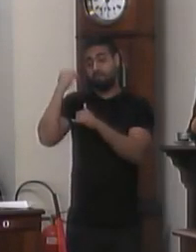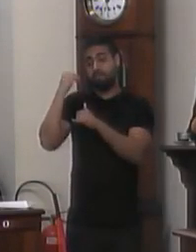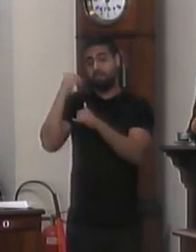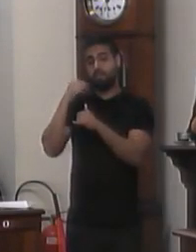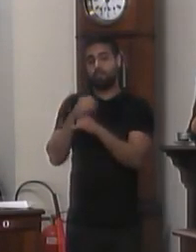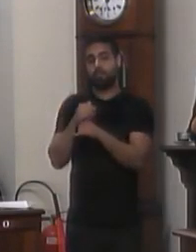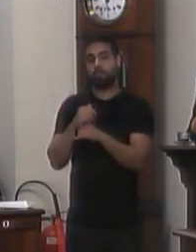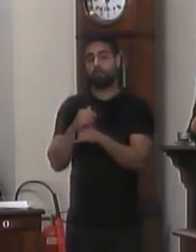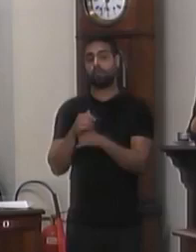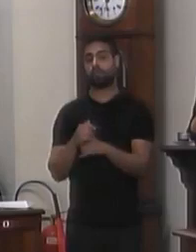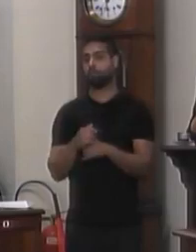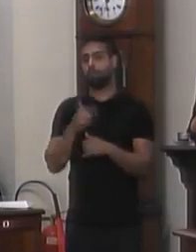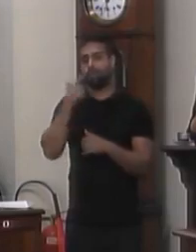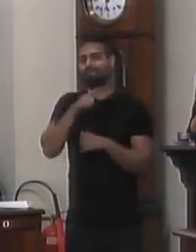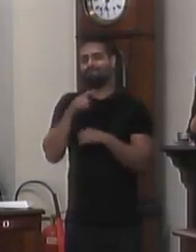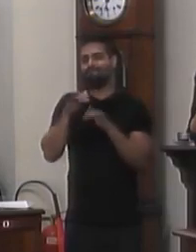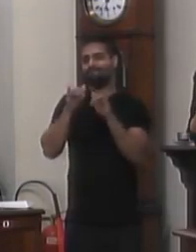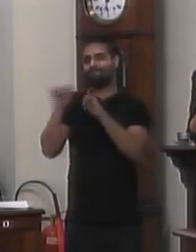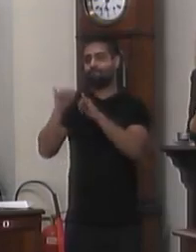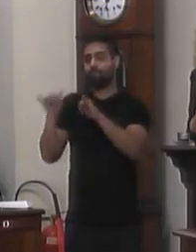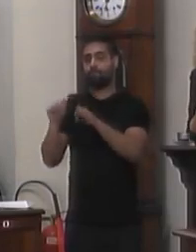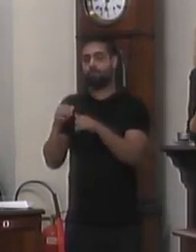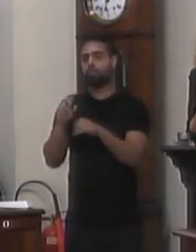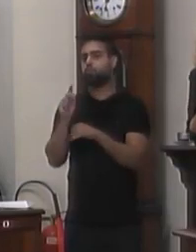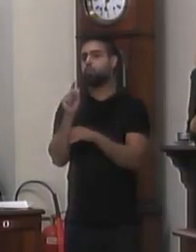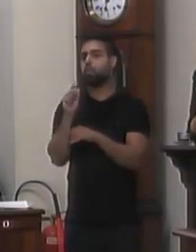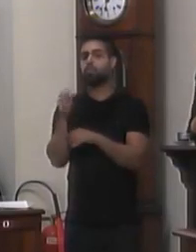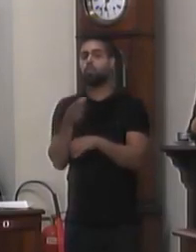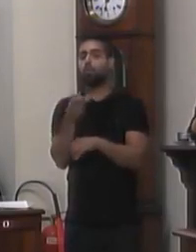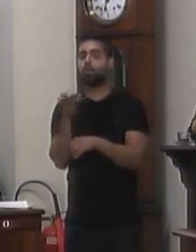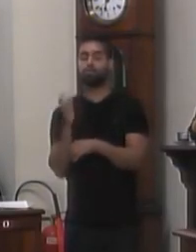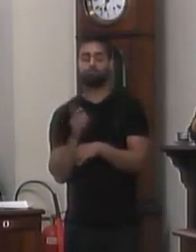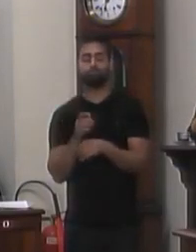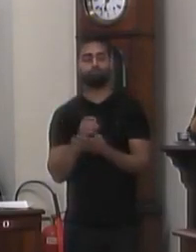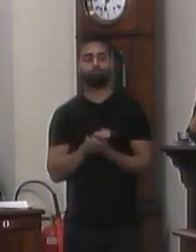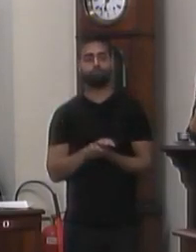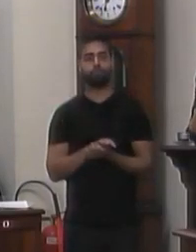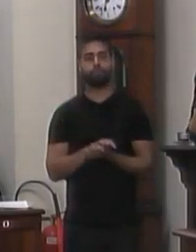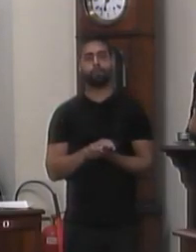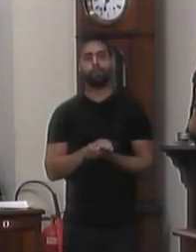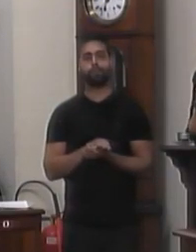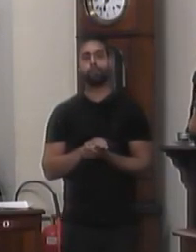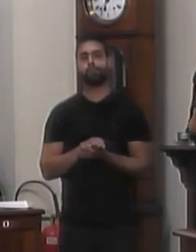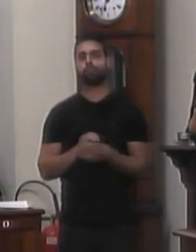essa informação melhor para lidar, não tem essa informação de valores de ATS, né?